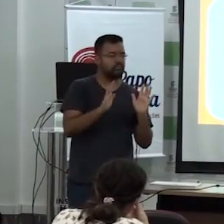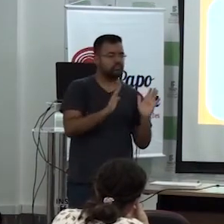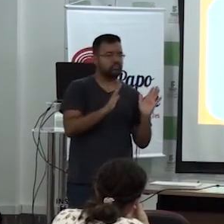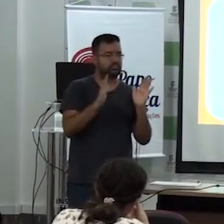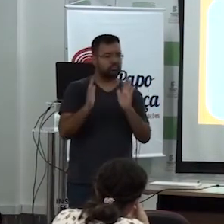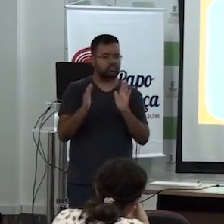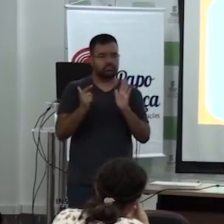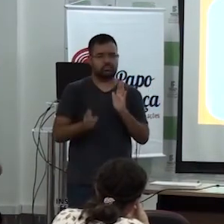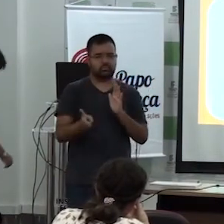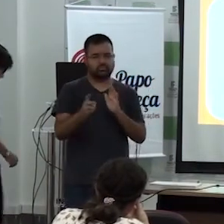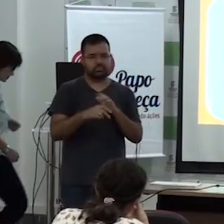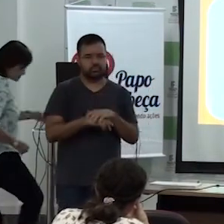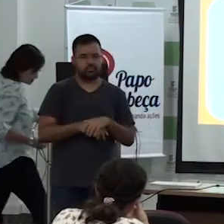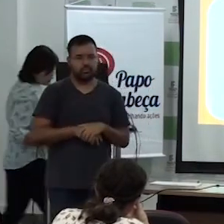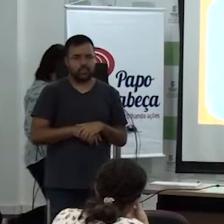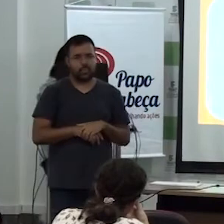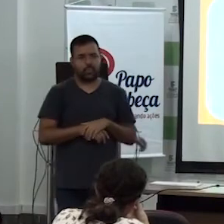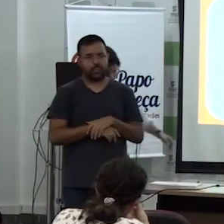para a menção honrosa.